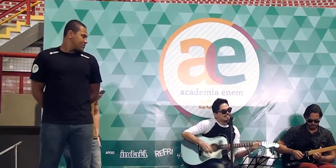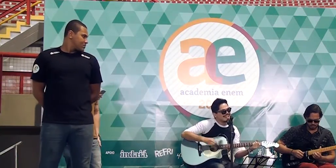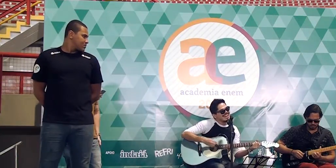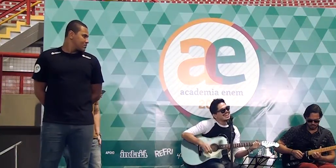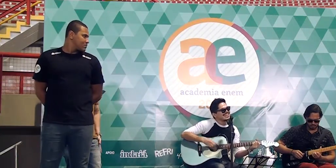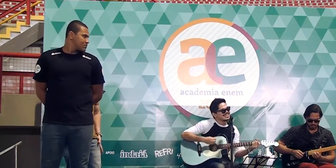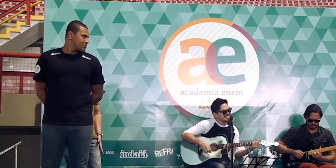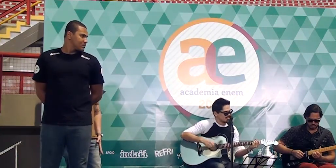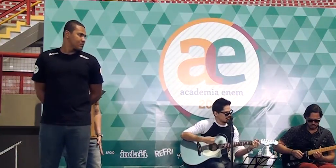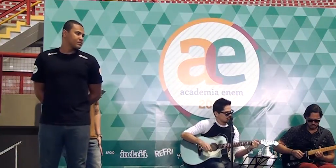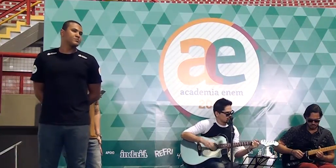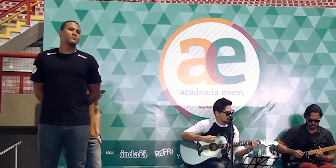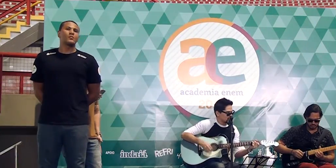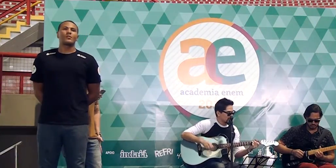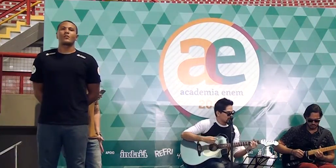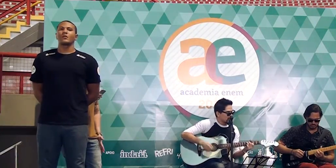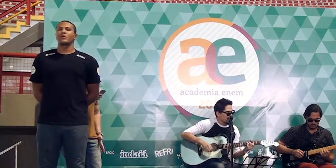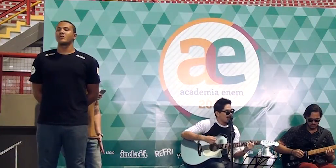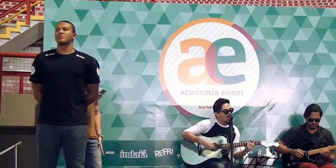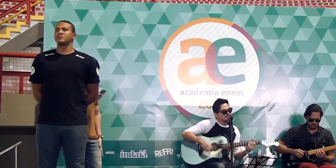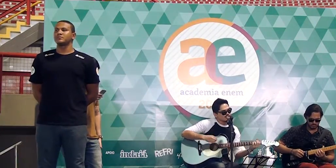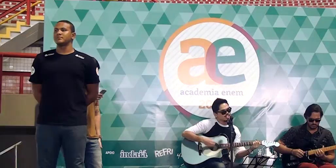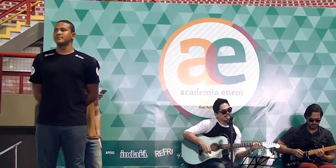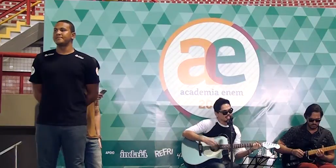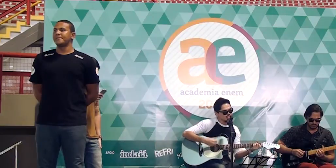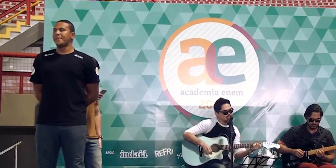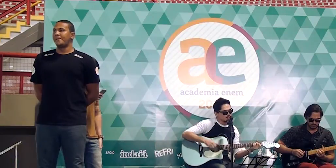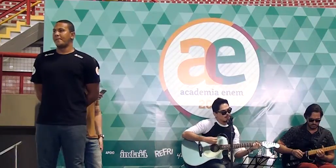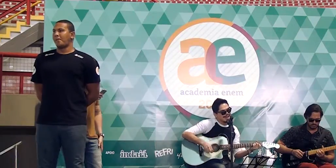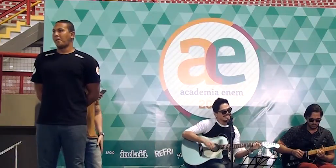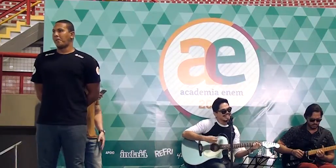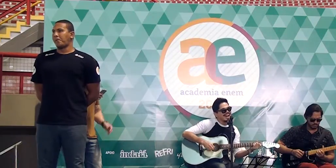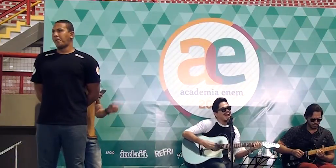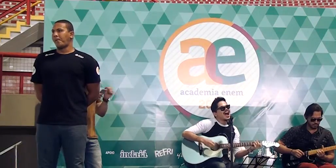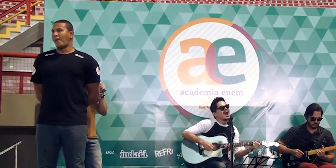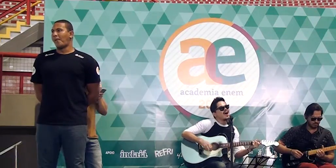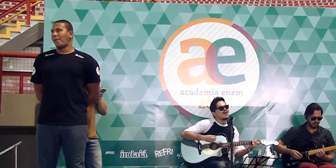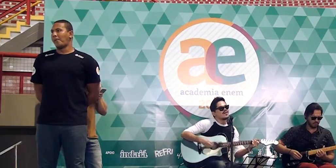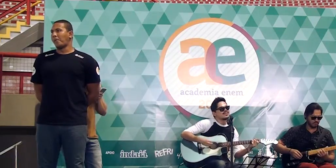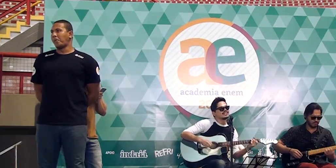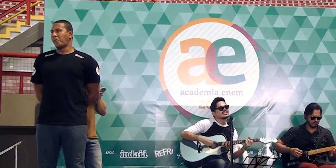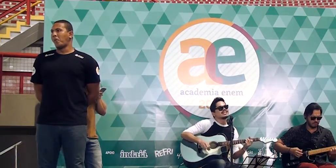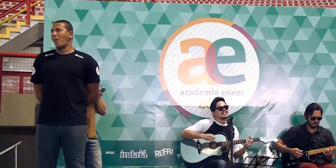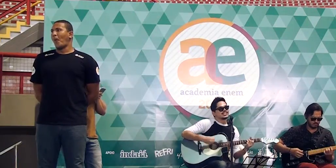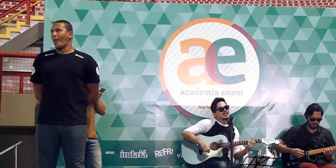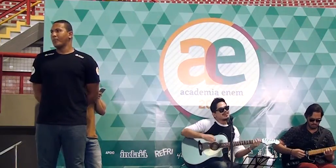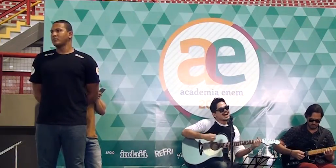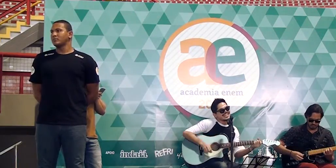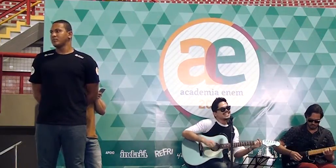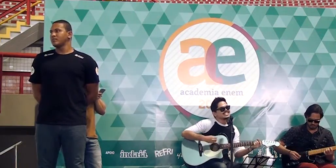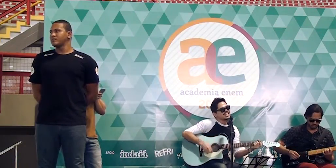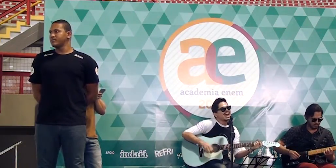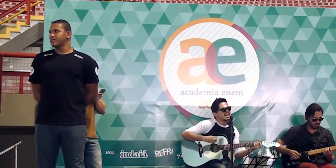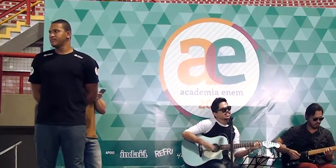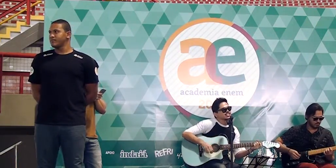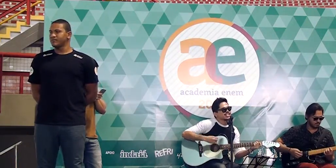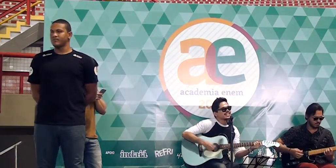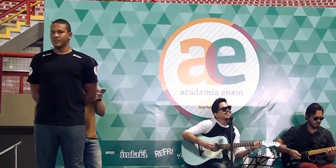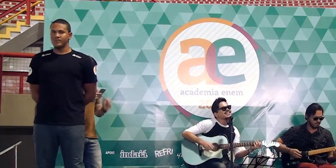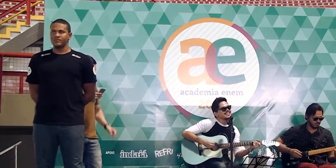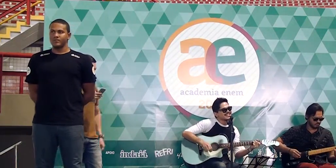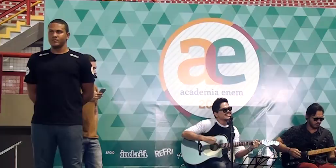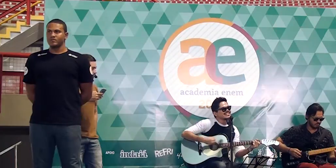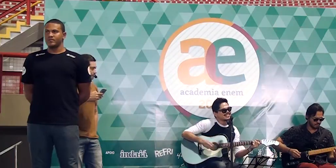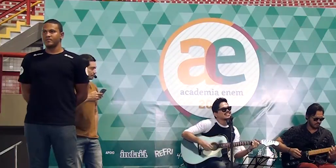documentos fiéis ao descanso do patrão. Que país é